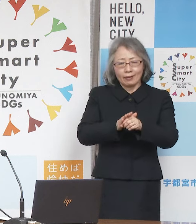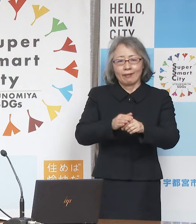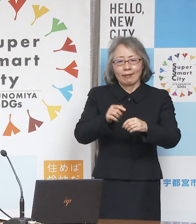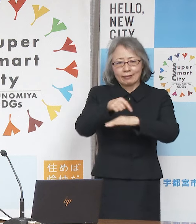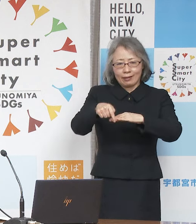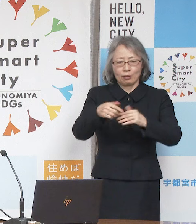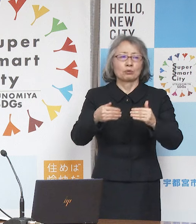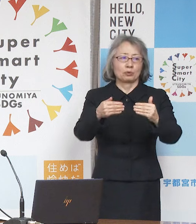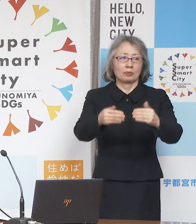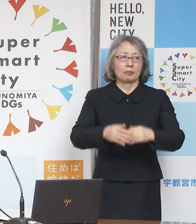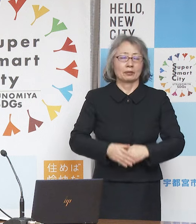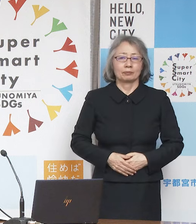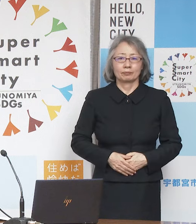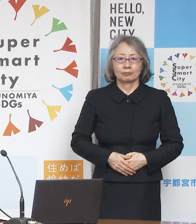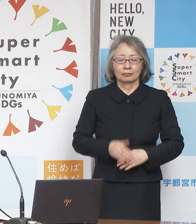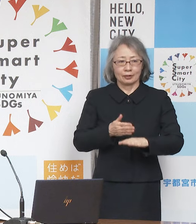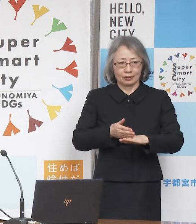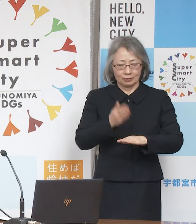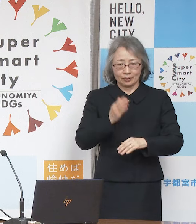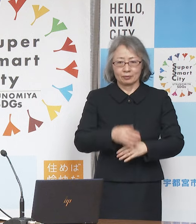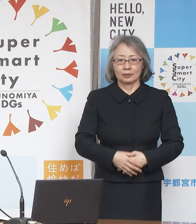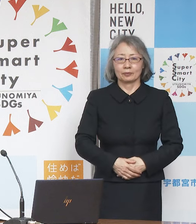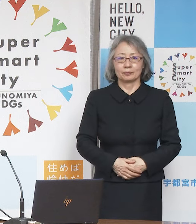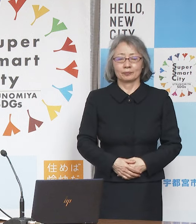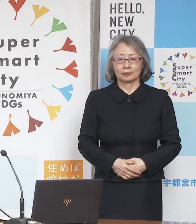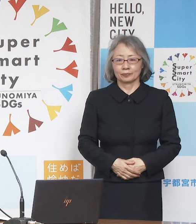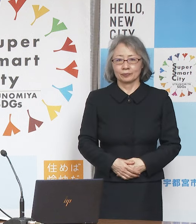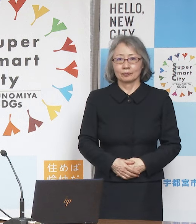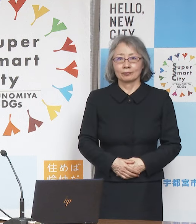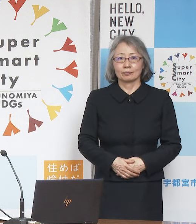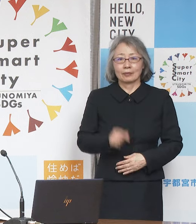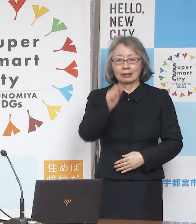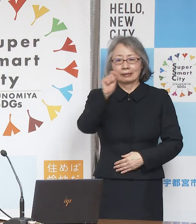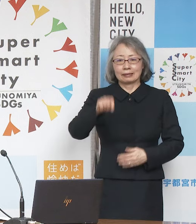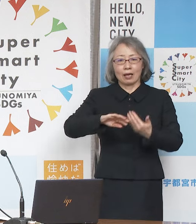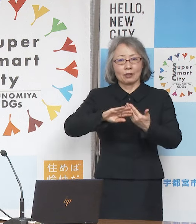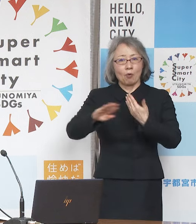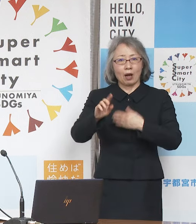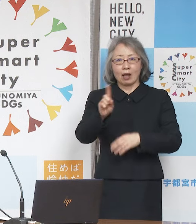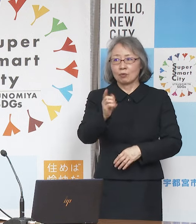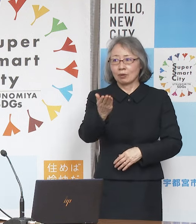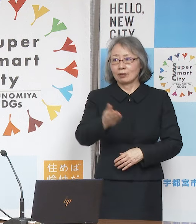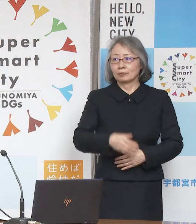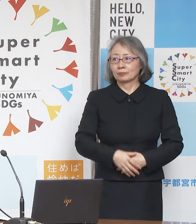ますはいありがとうございましたそのい